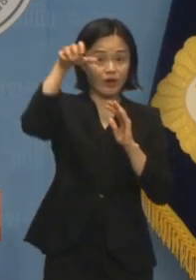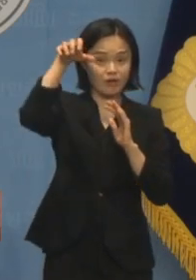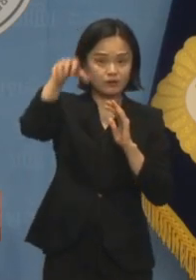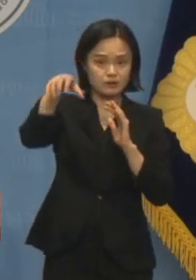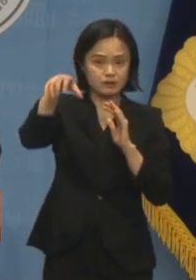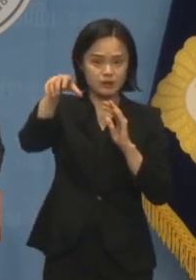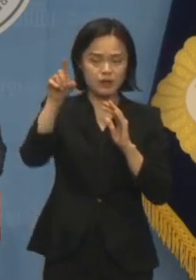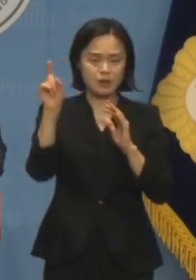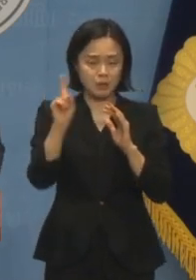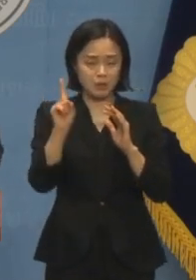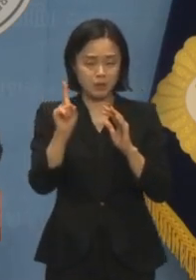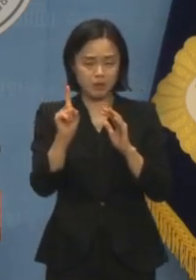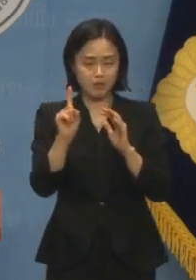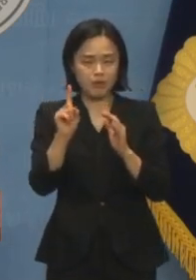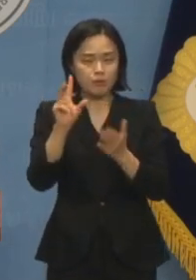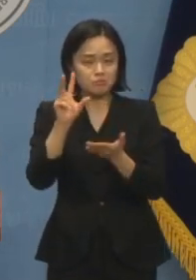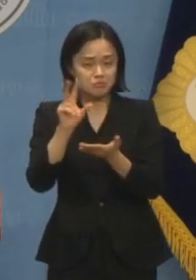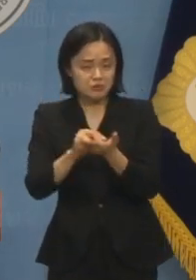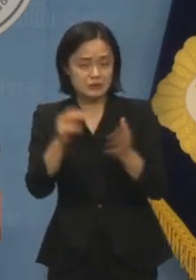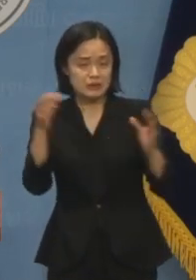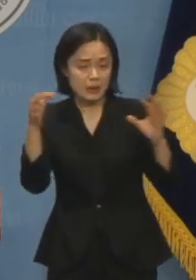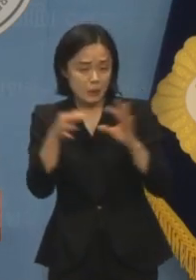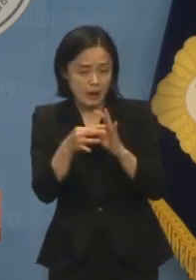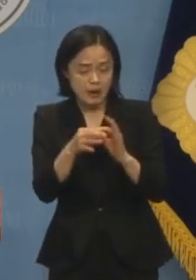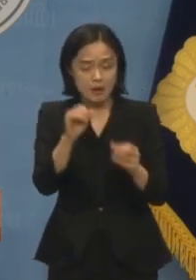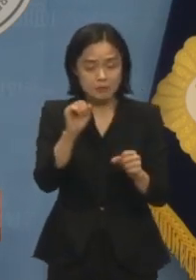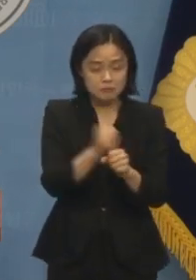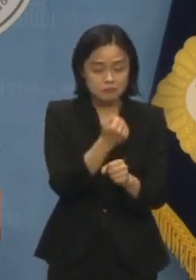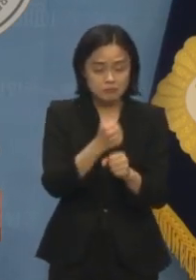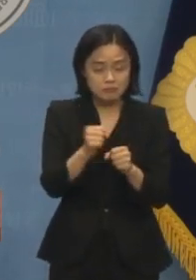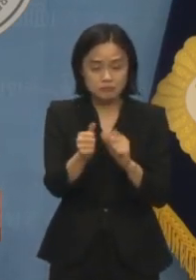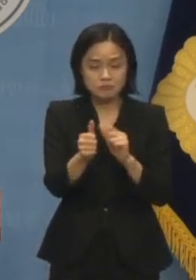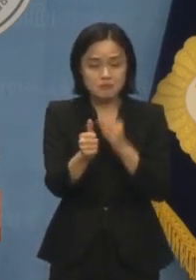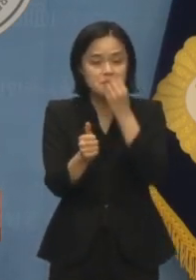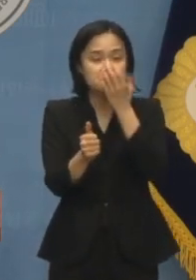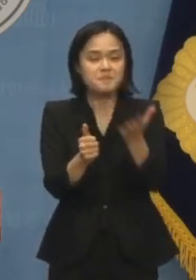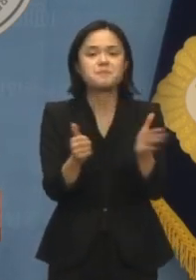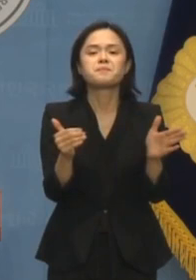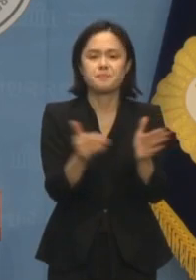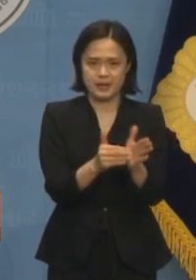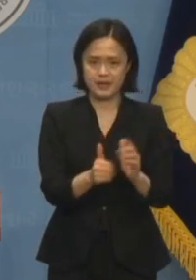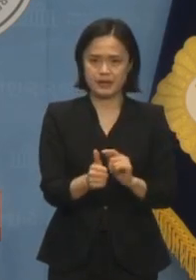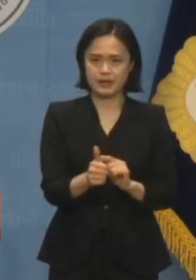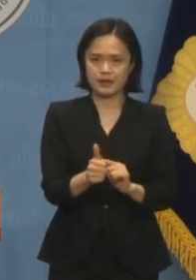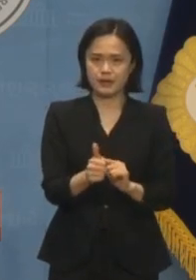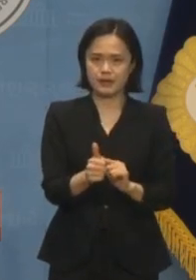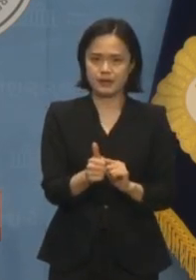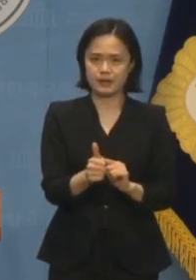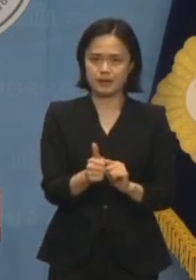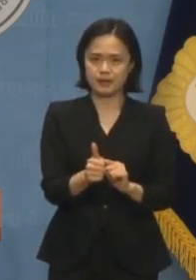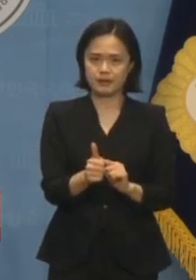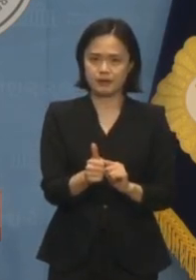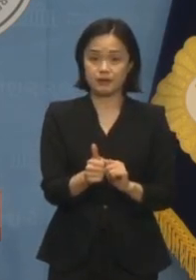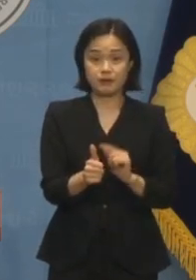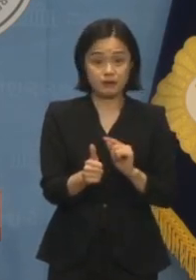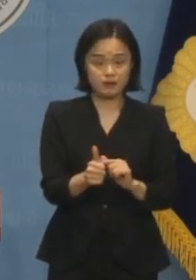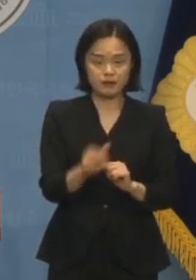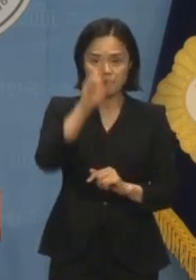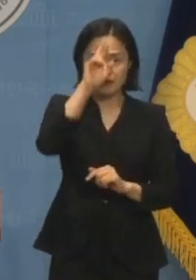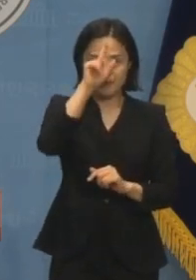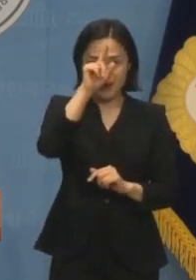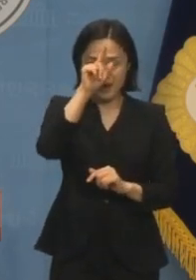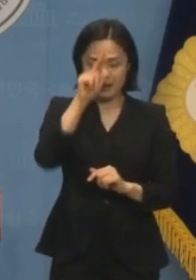확대시킨 장본인이 바로 김규현 변호사입니다. 김규현 변호사는 박종훈 대령의